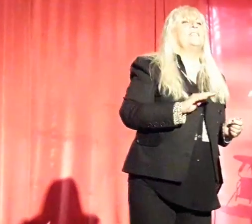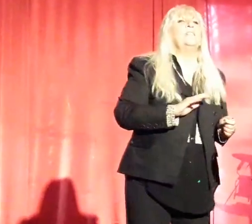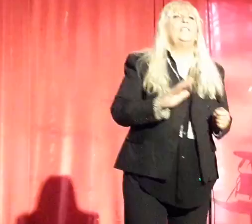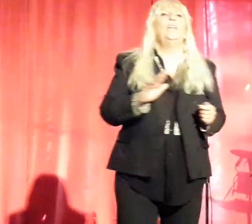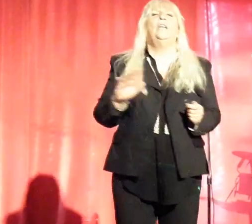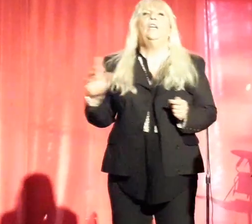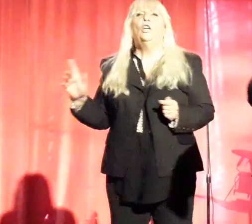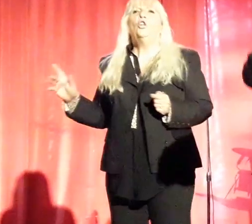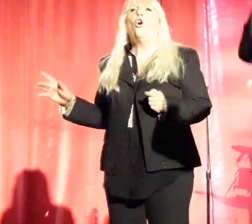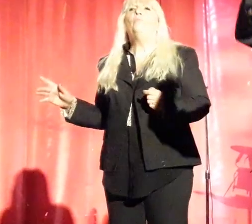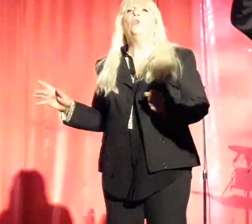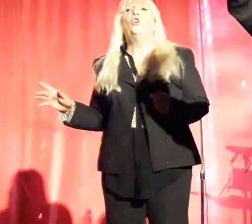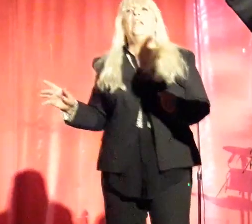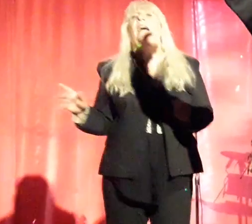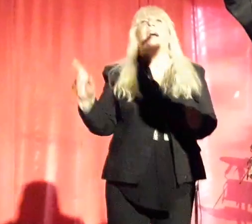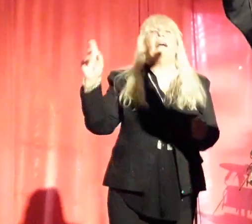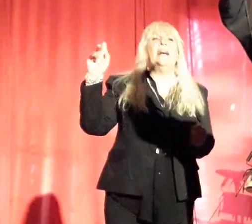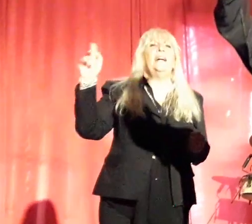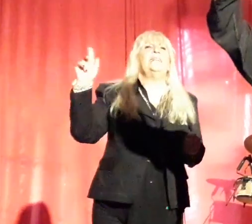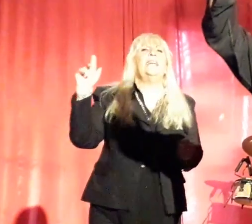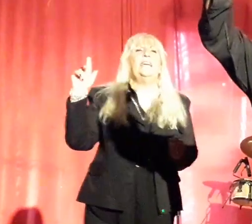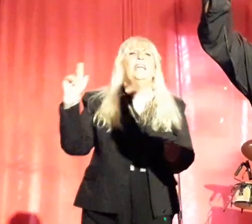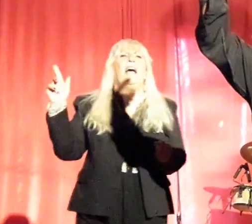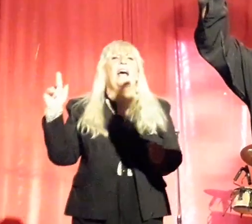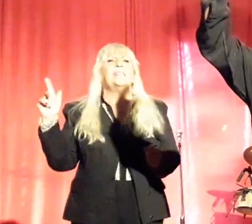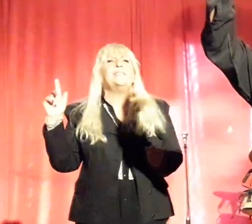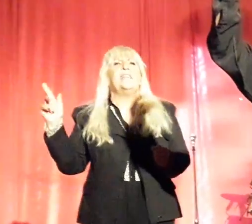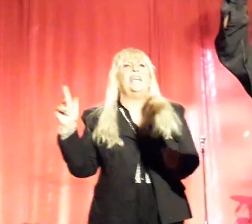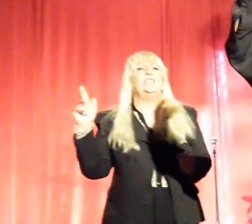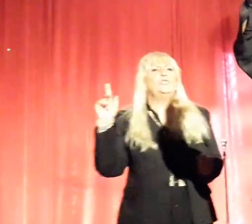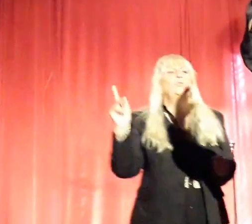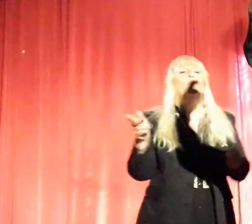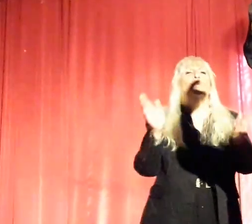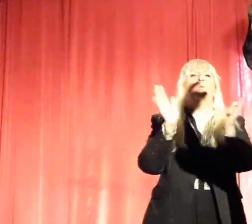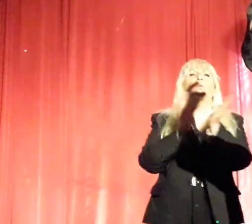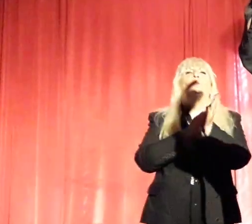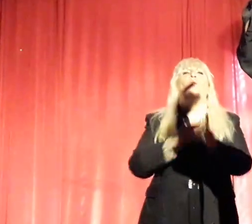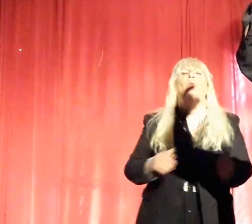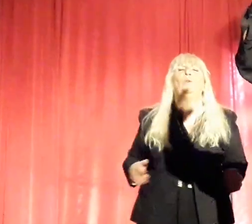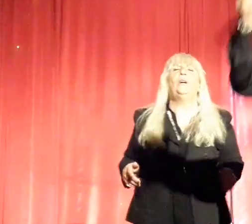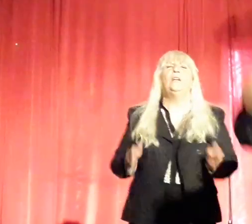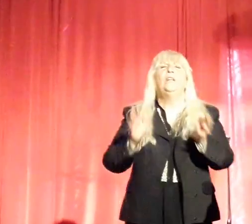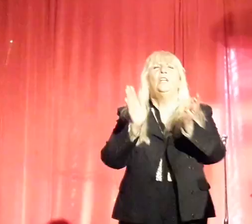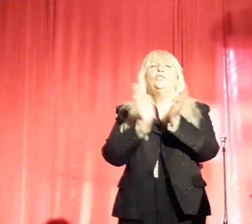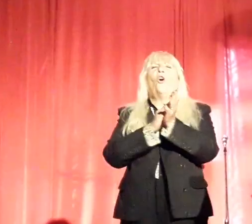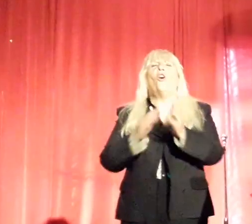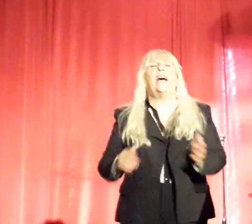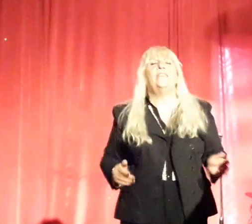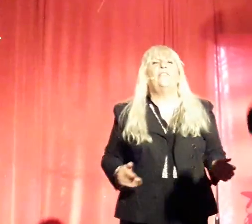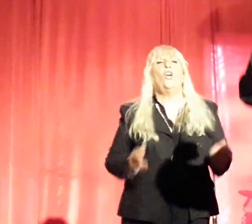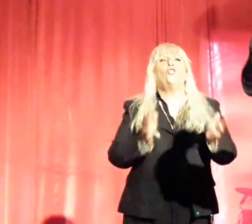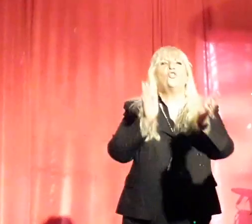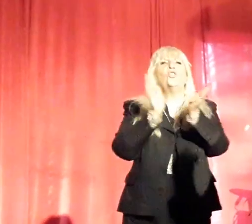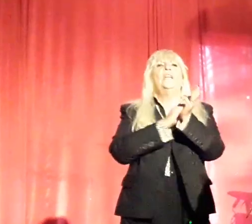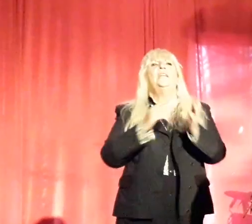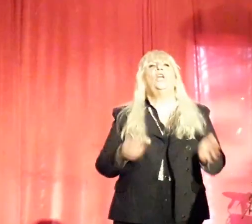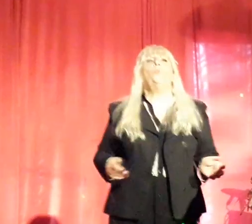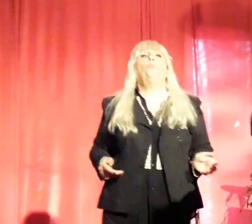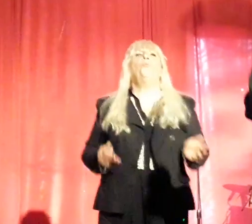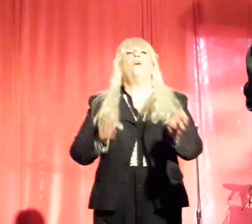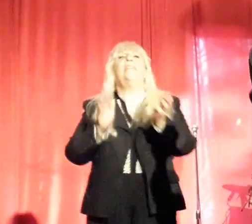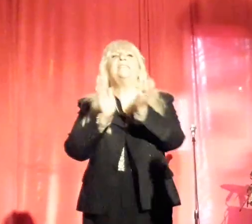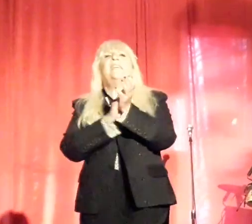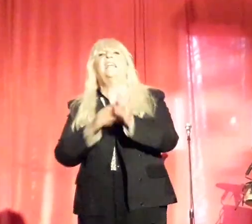sombras como las que haces tú. No hay Dios